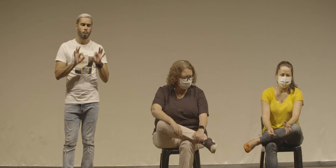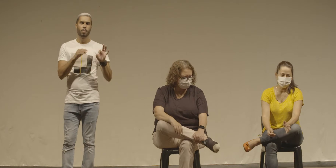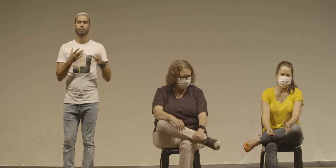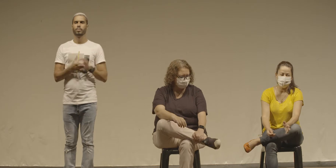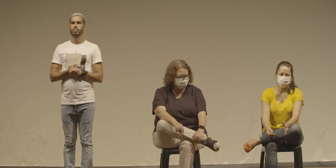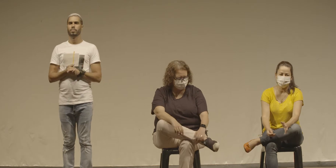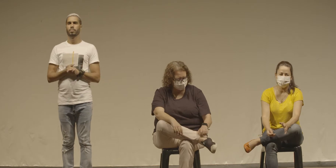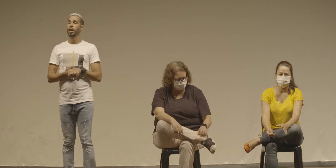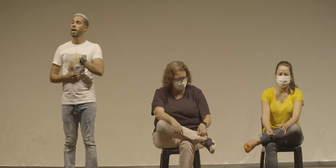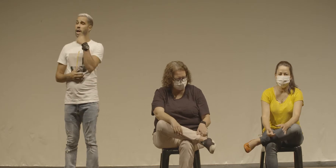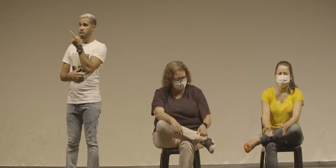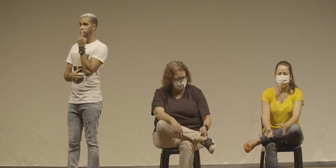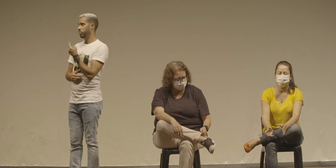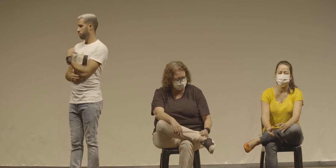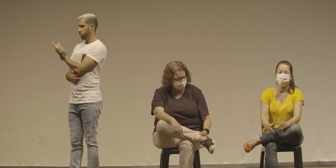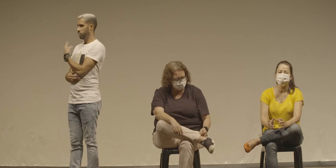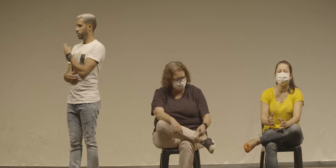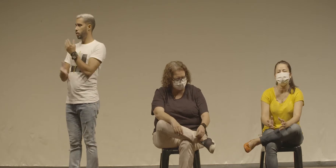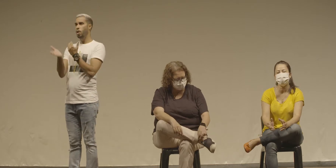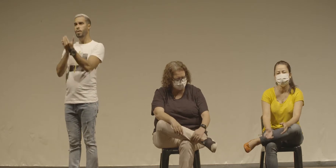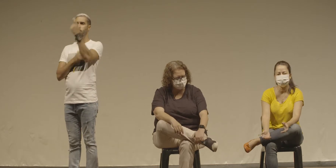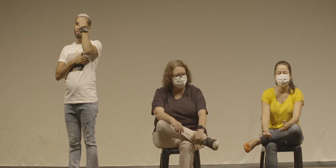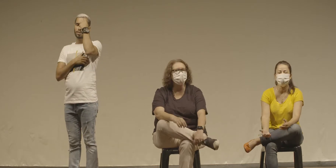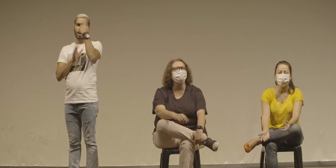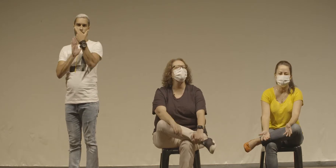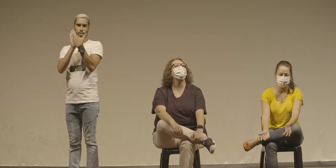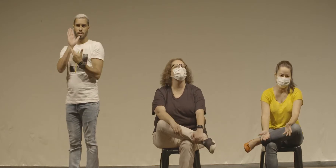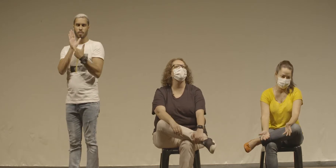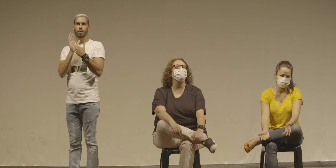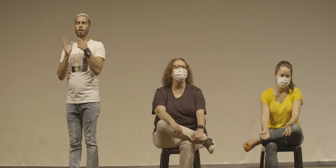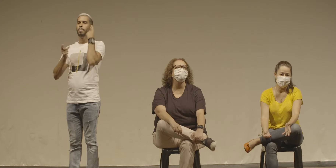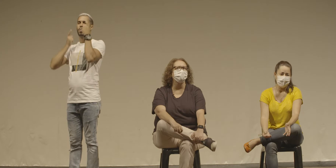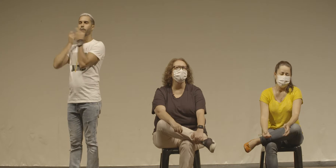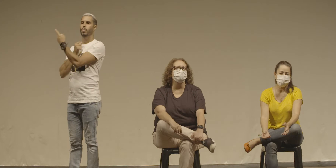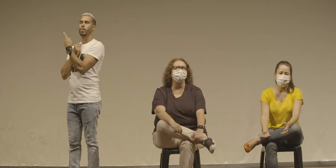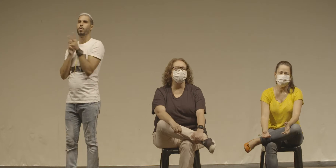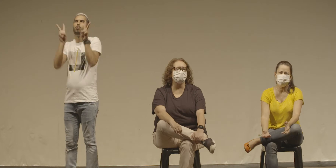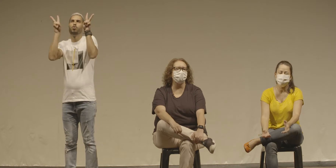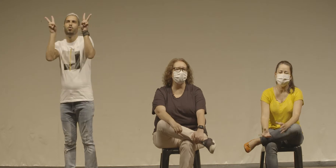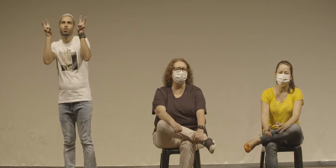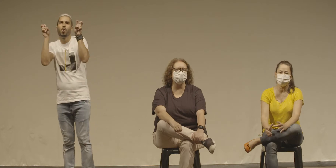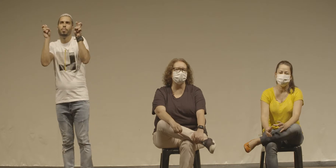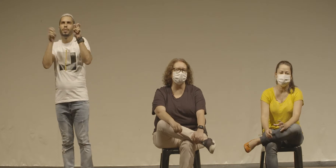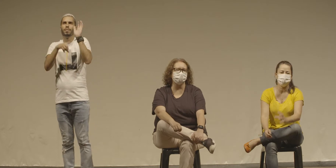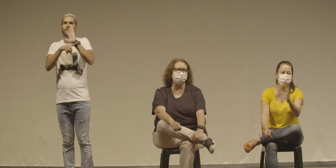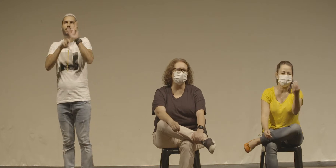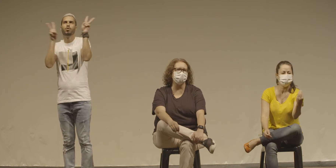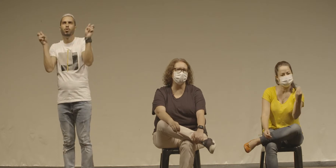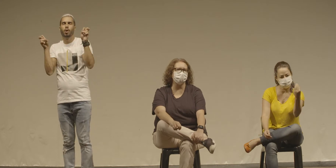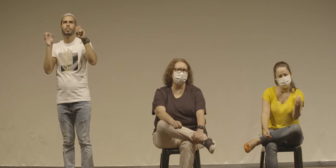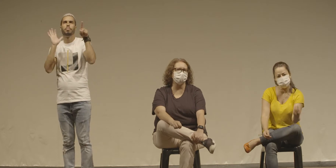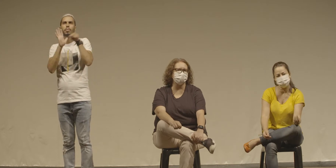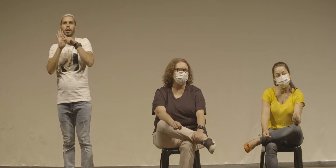pensar sobre esse roteiro, a nossa grande preocupação é que não fosse um filme sobre basquete. Porque se você faz um filme